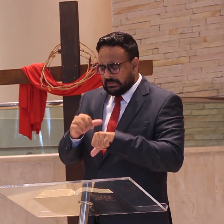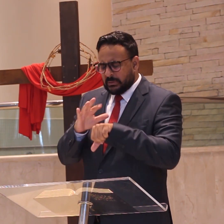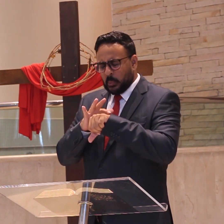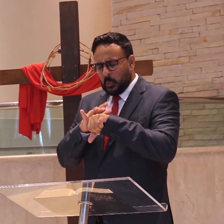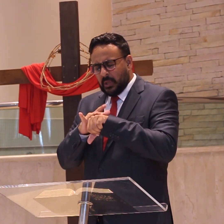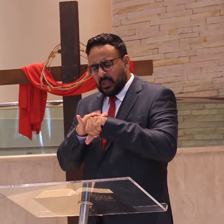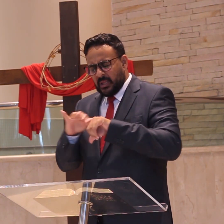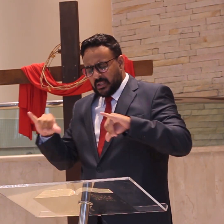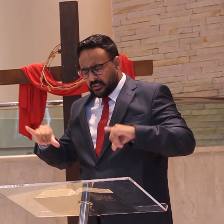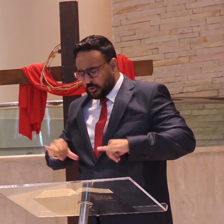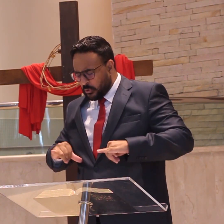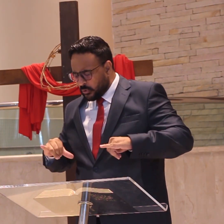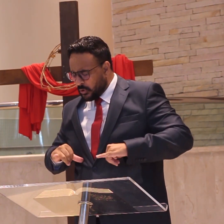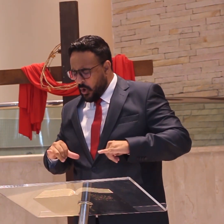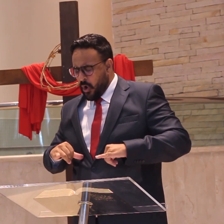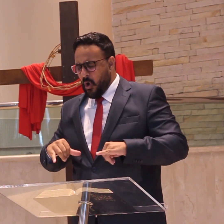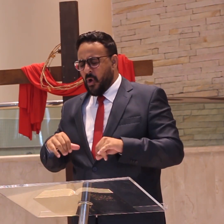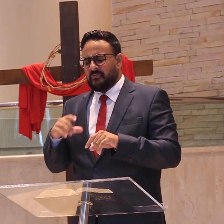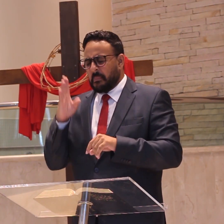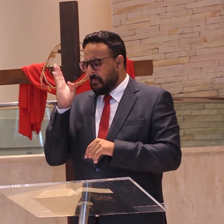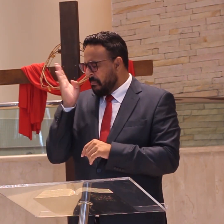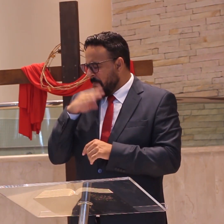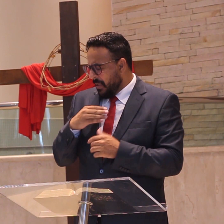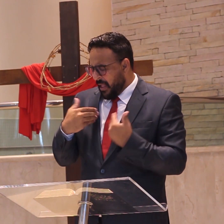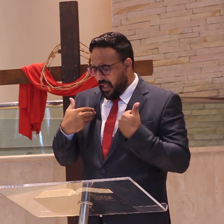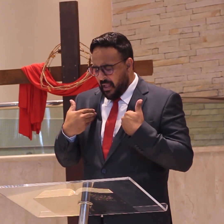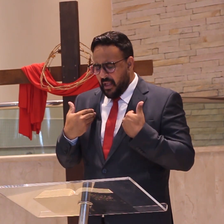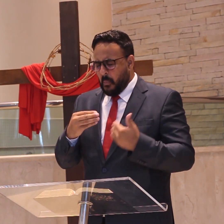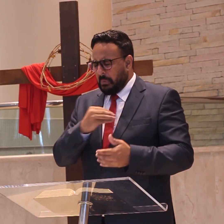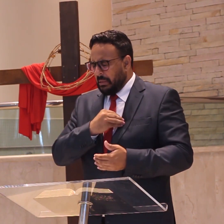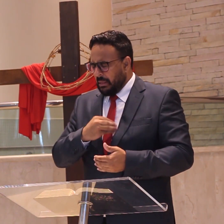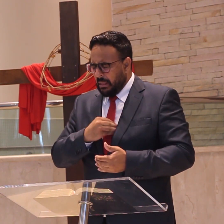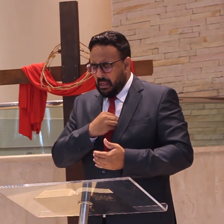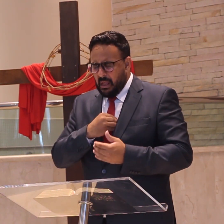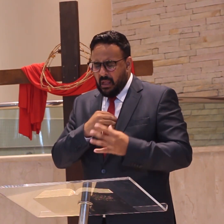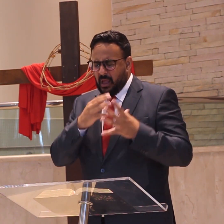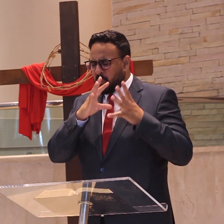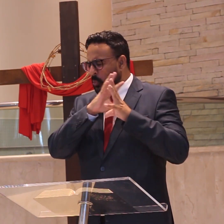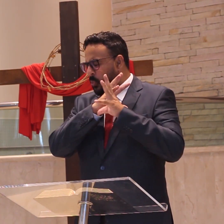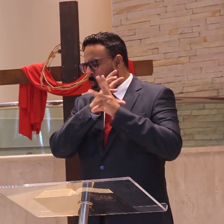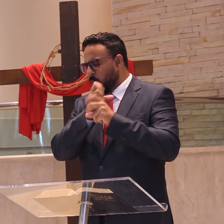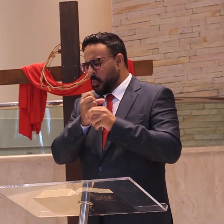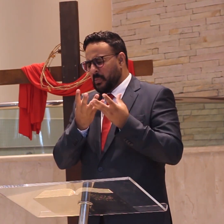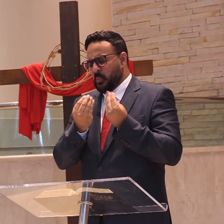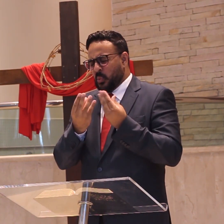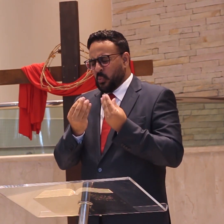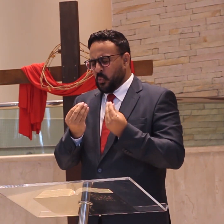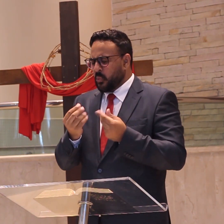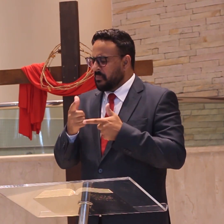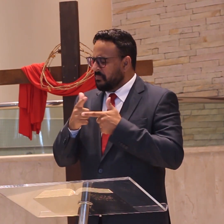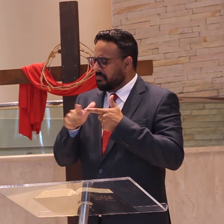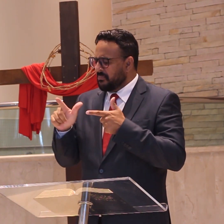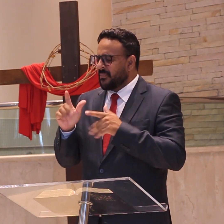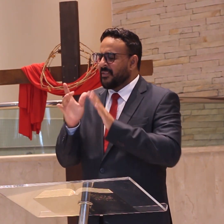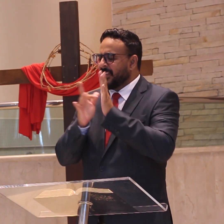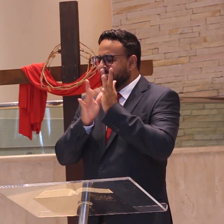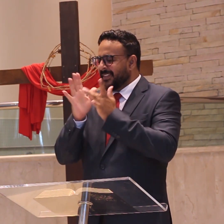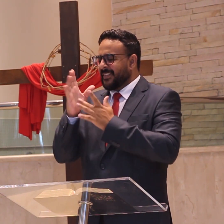e se algum momento passarmos pelo vale da sombra e da morte, por doença, por alguma